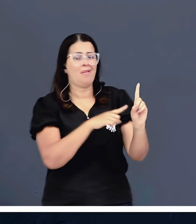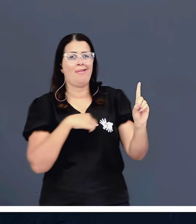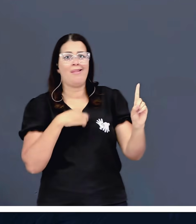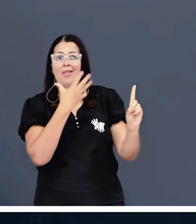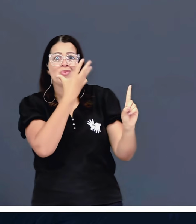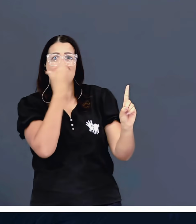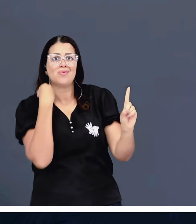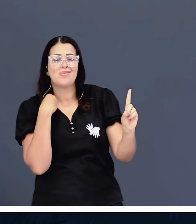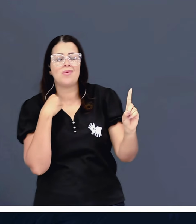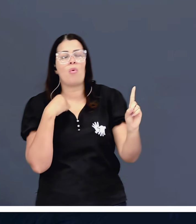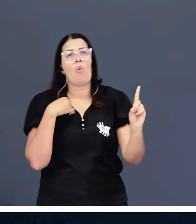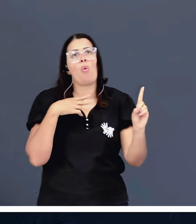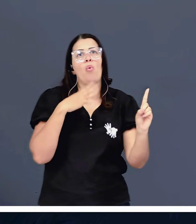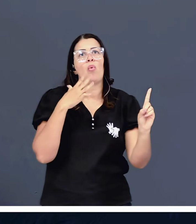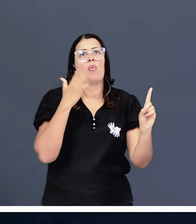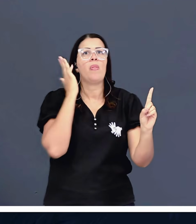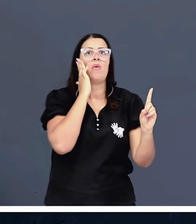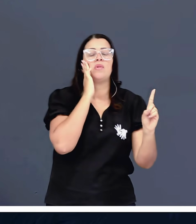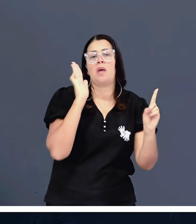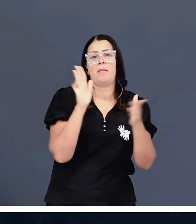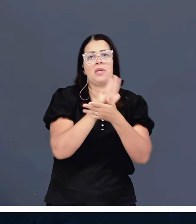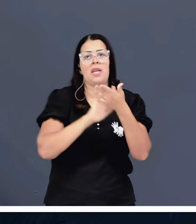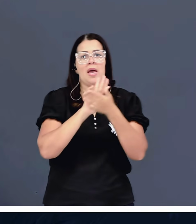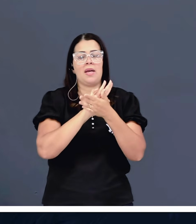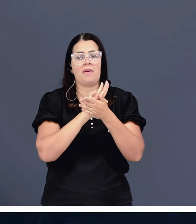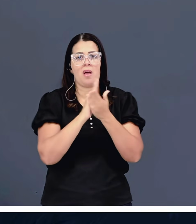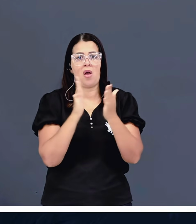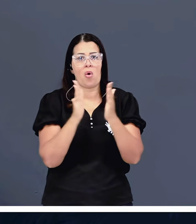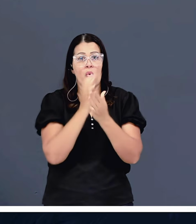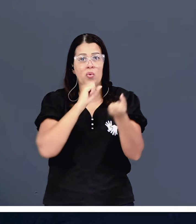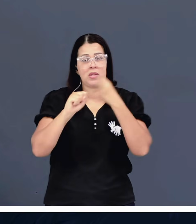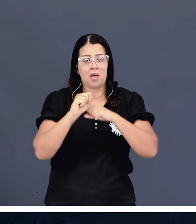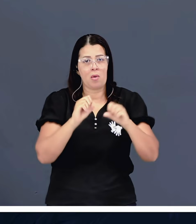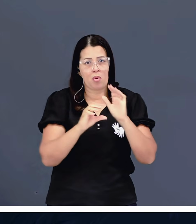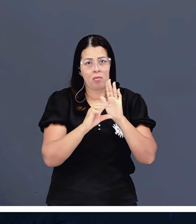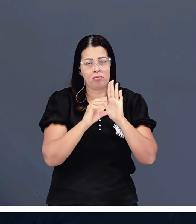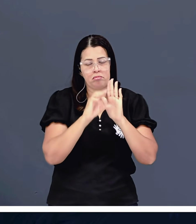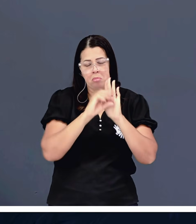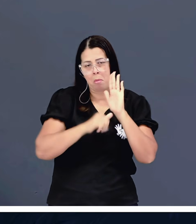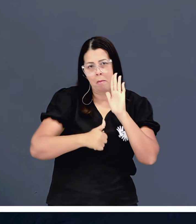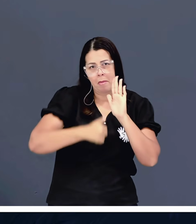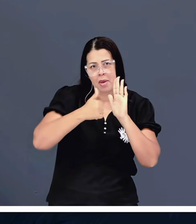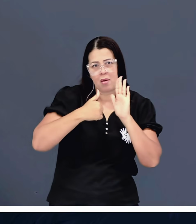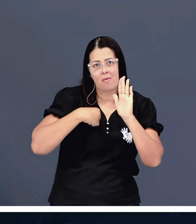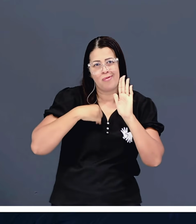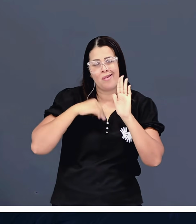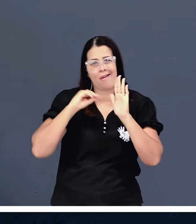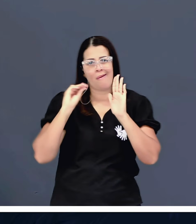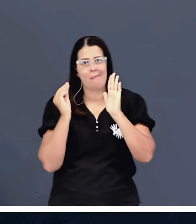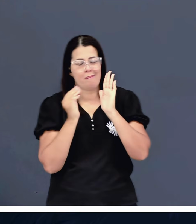assunto? O Salmo 1, ele é enfático. É o Salmo que trata de